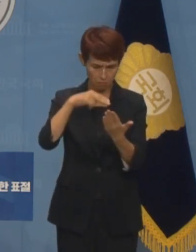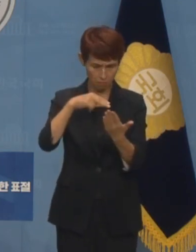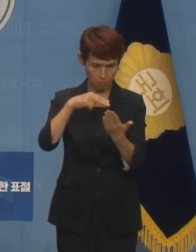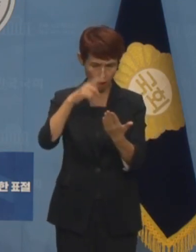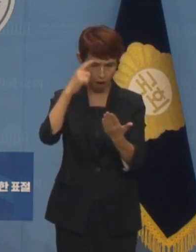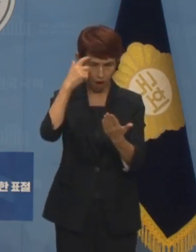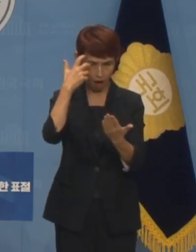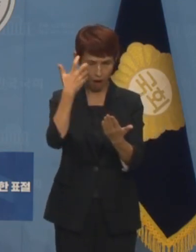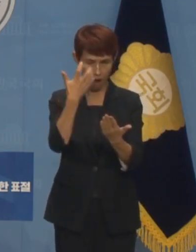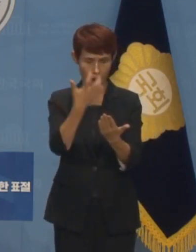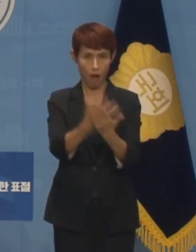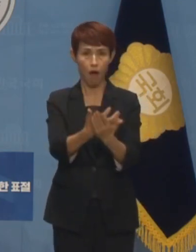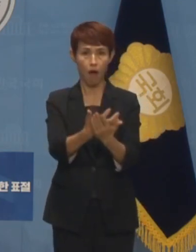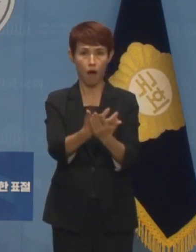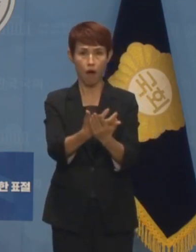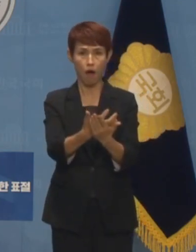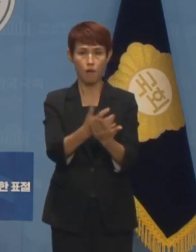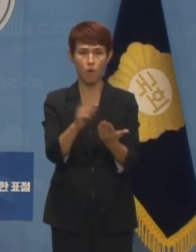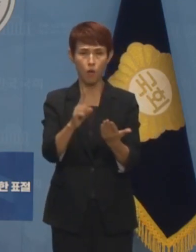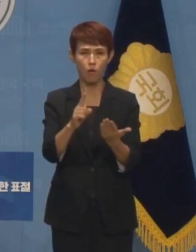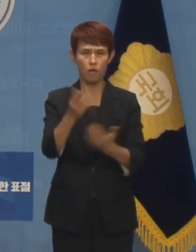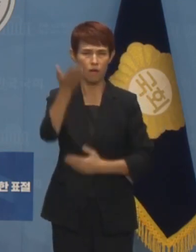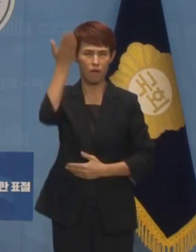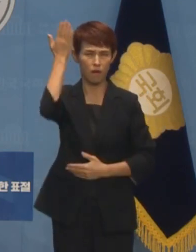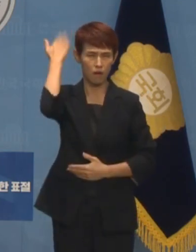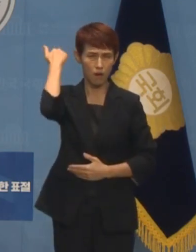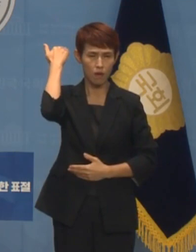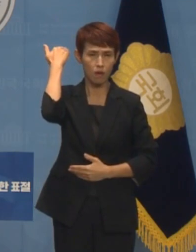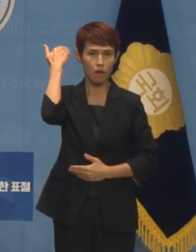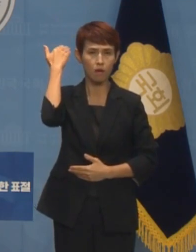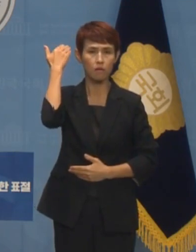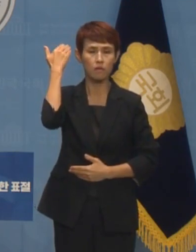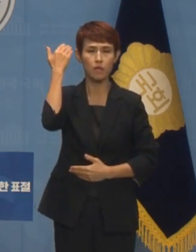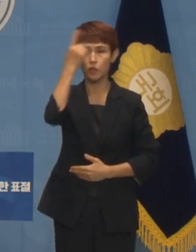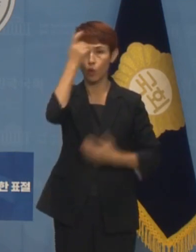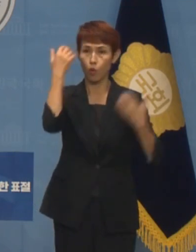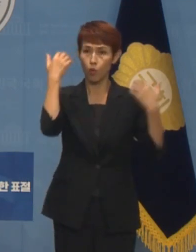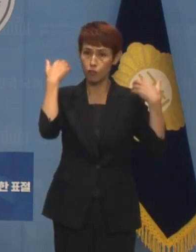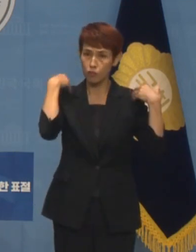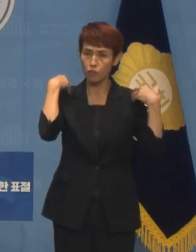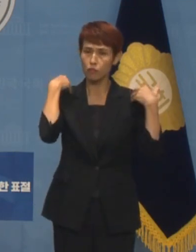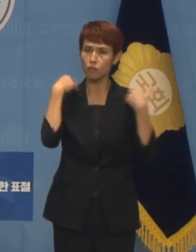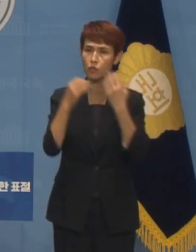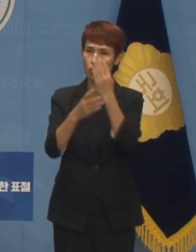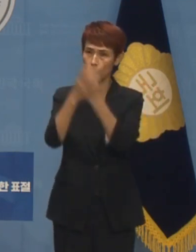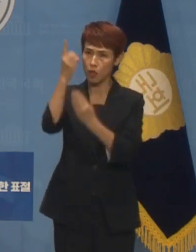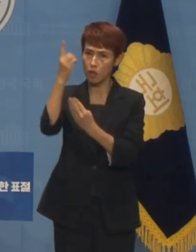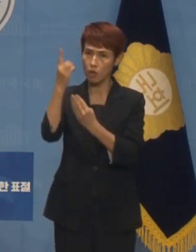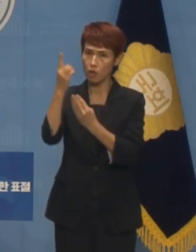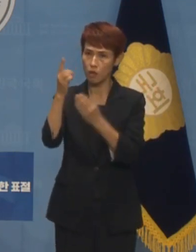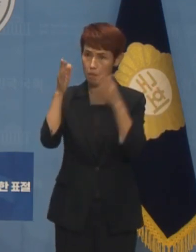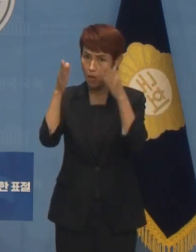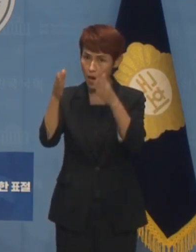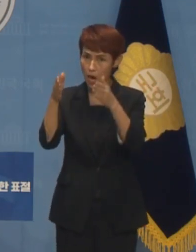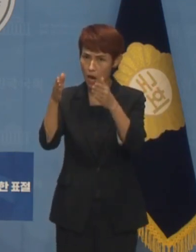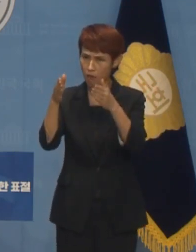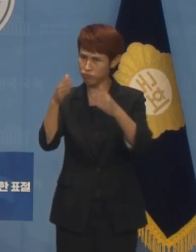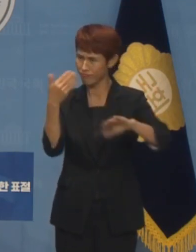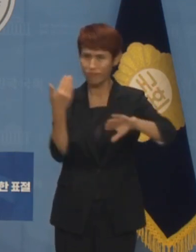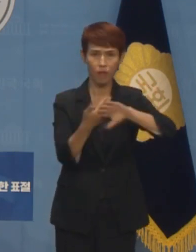금치 못했습니다. 과거 어느 정부의 통일 방안과도 거리가 먼